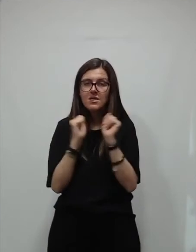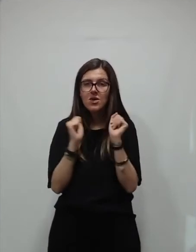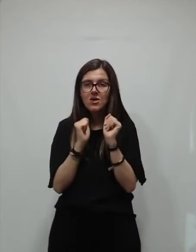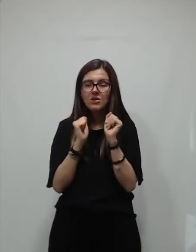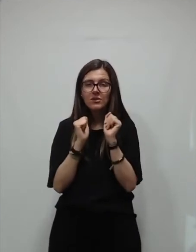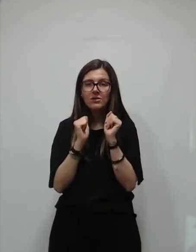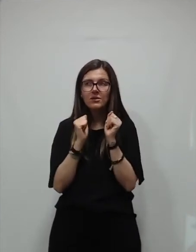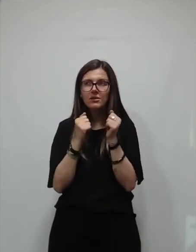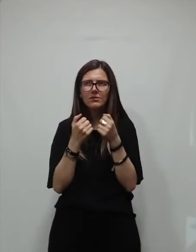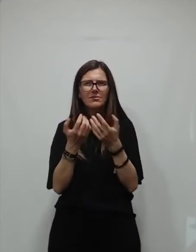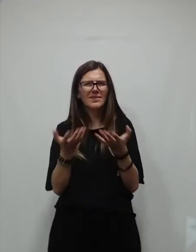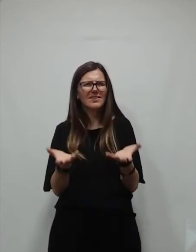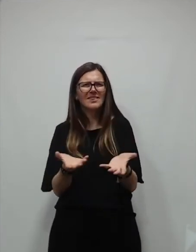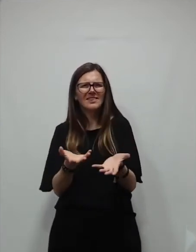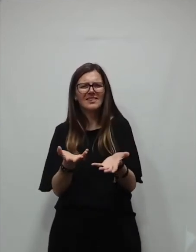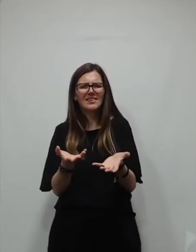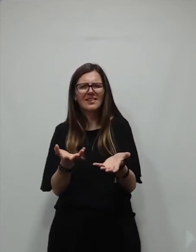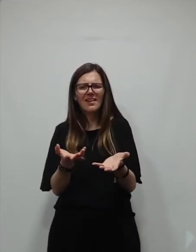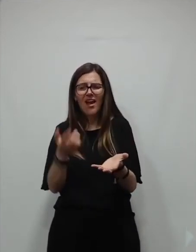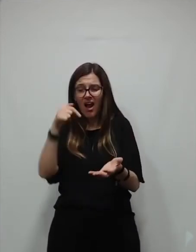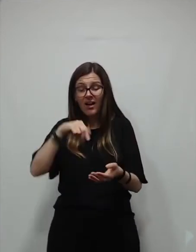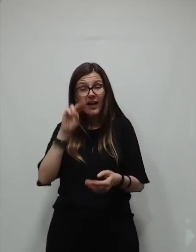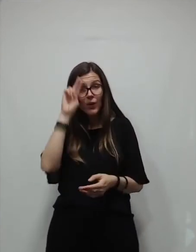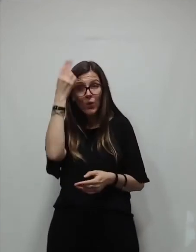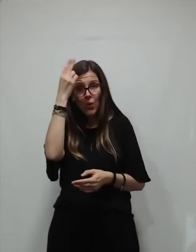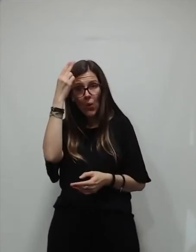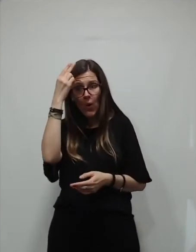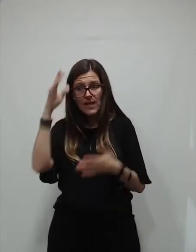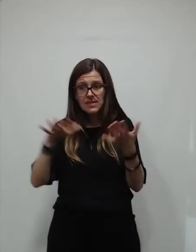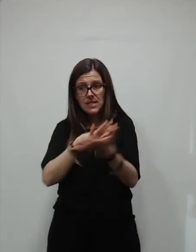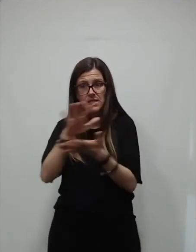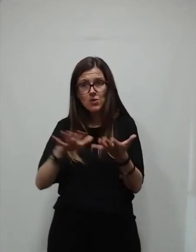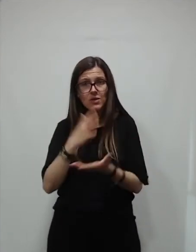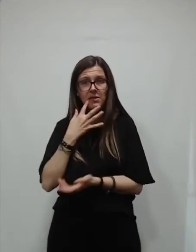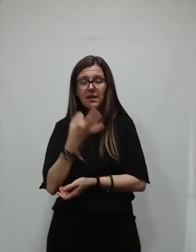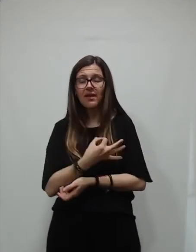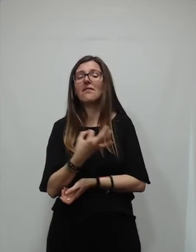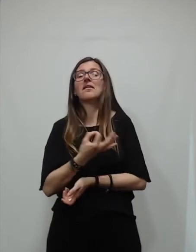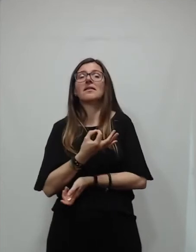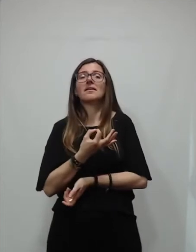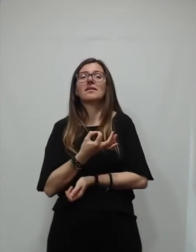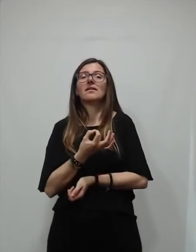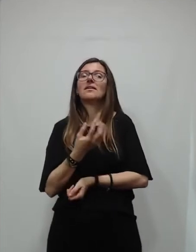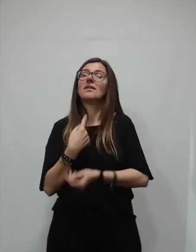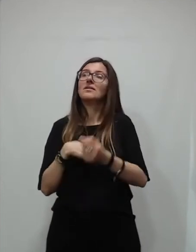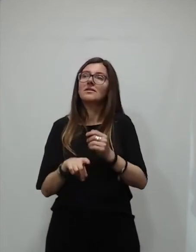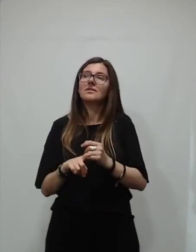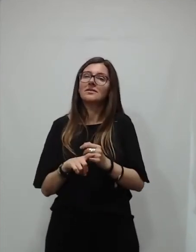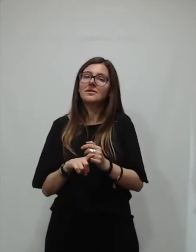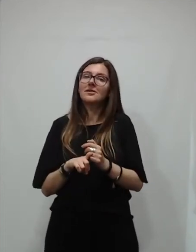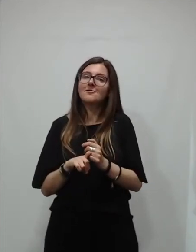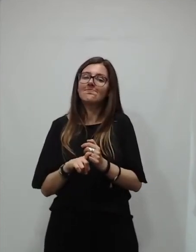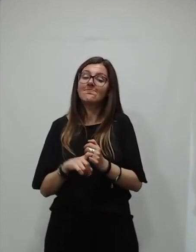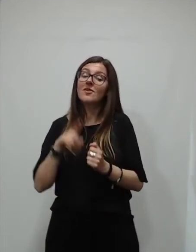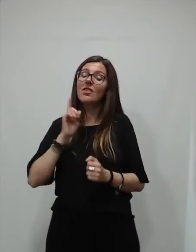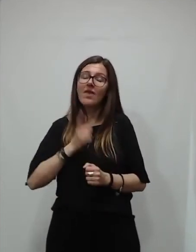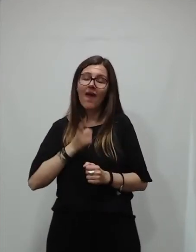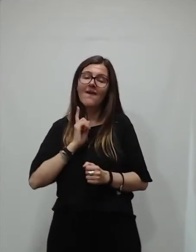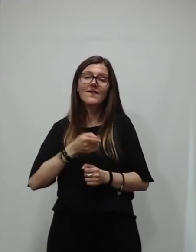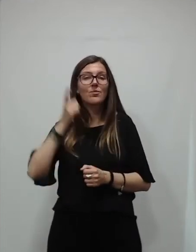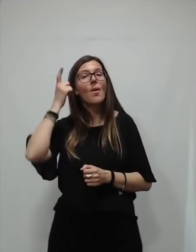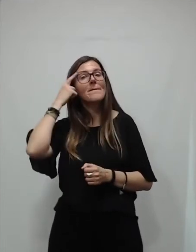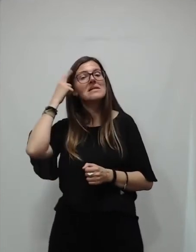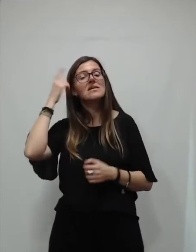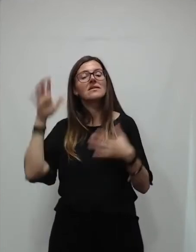nuestra justicia. Así que si habrá para empezar a pensar estos temas, y como decía la